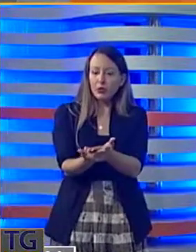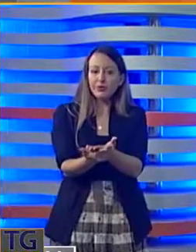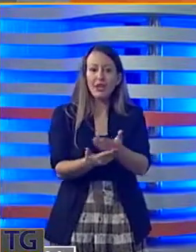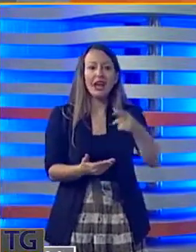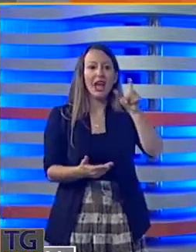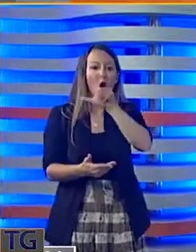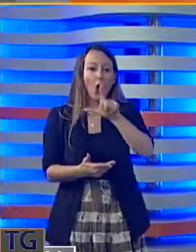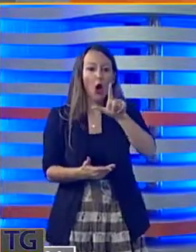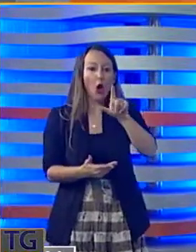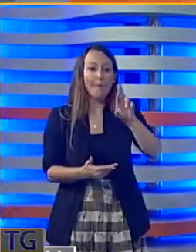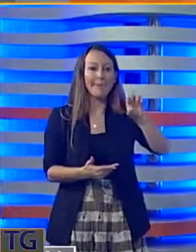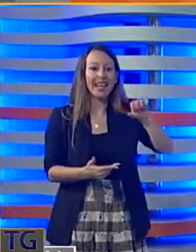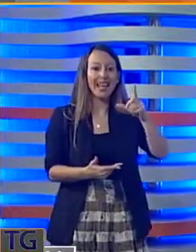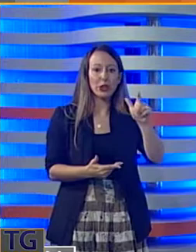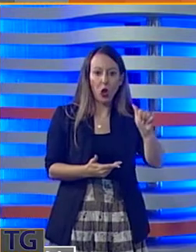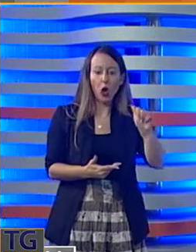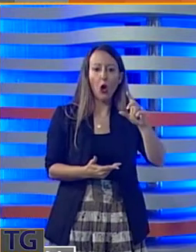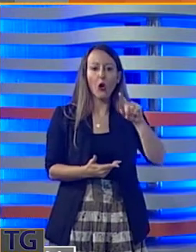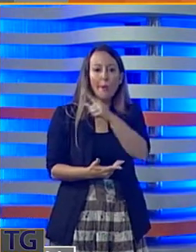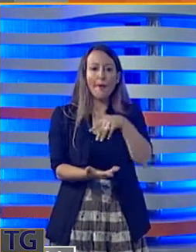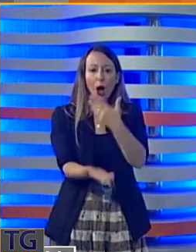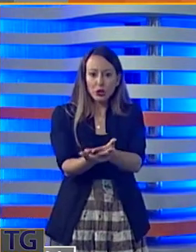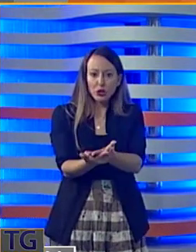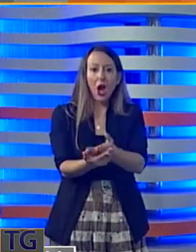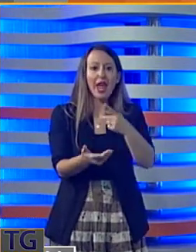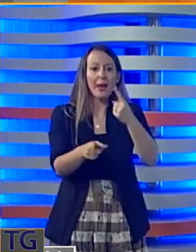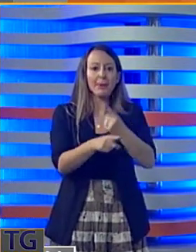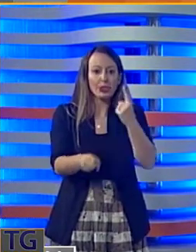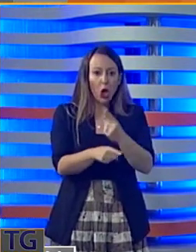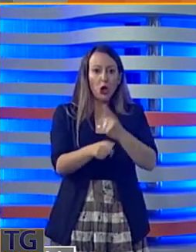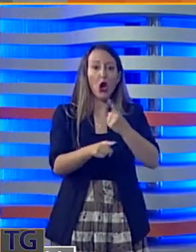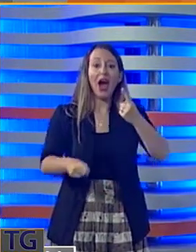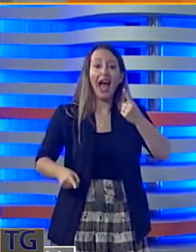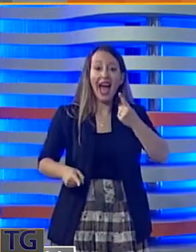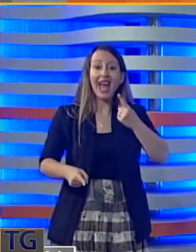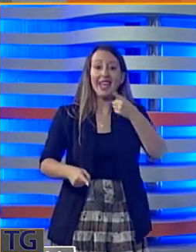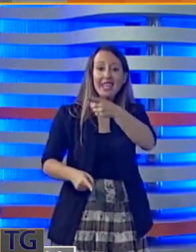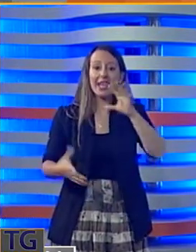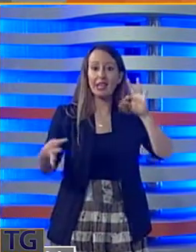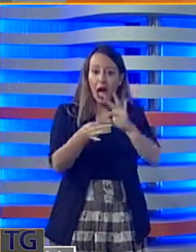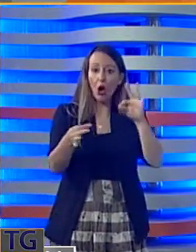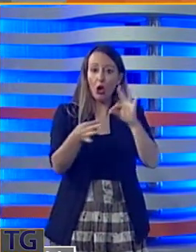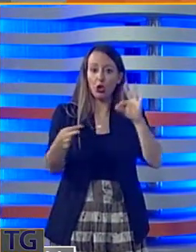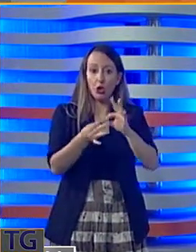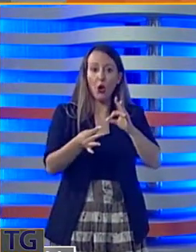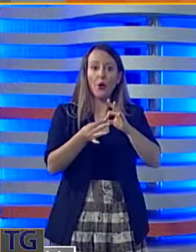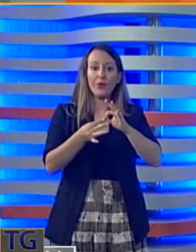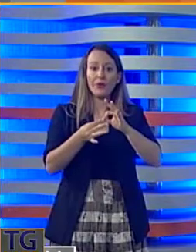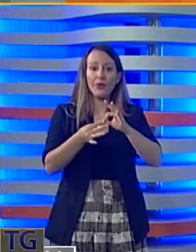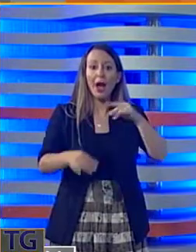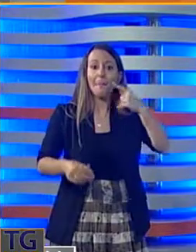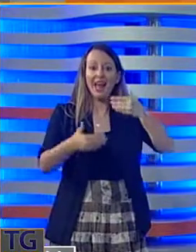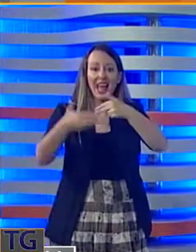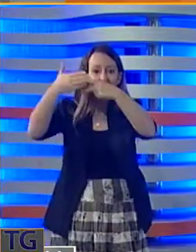esponenti del megafono, anche candidati provenienti dalle liste Link e Sinistra Siciliana e alcuni dirigenti